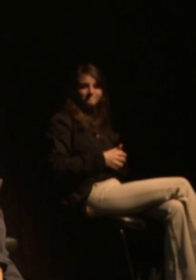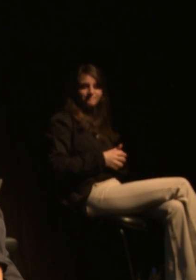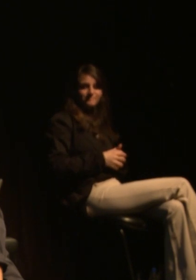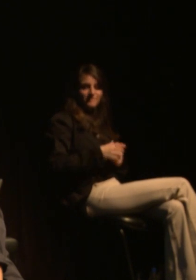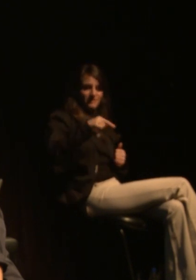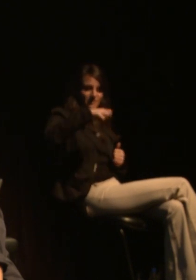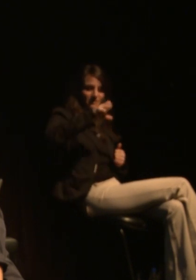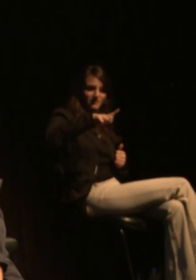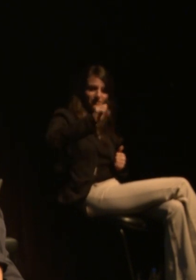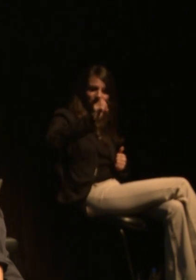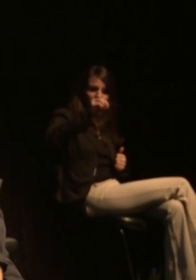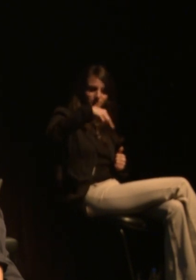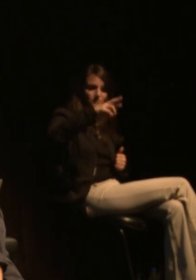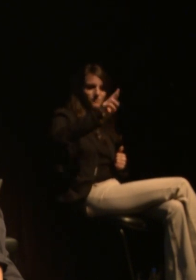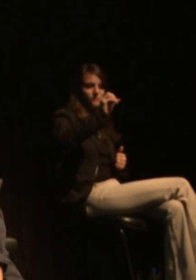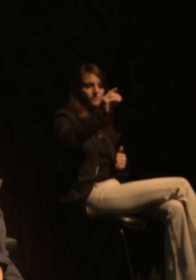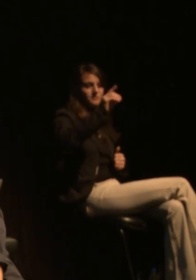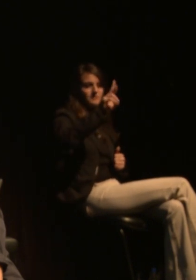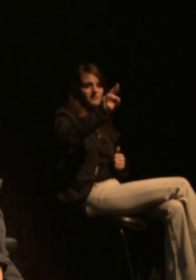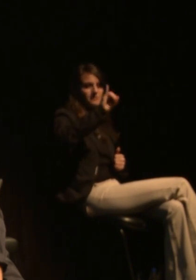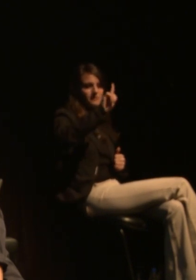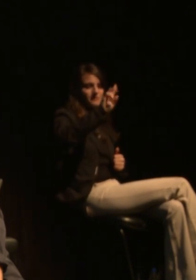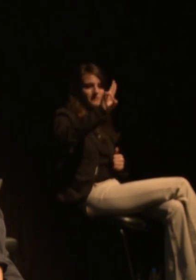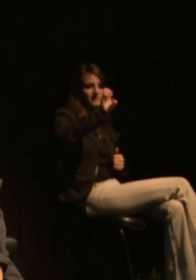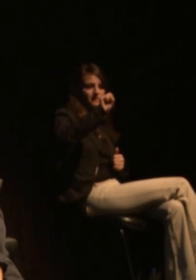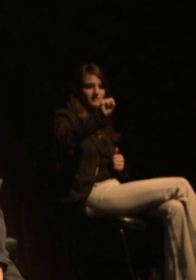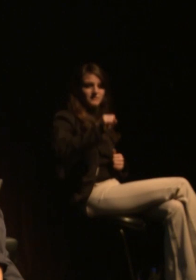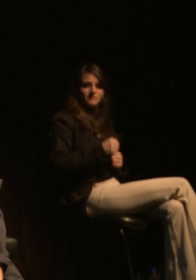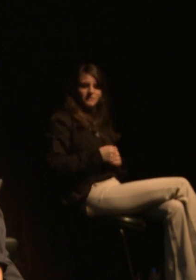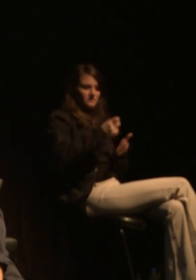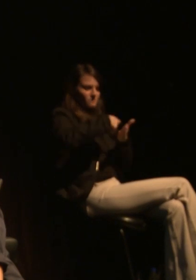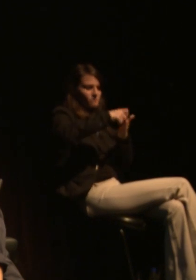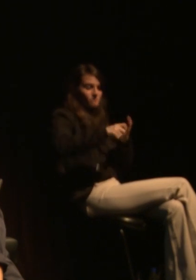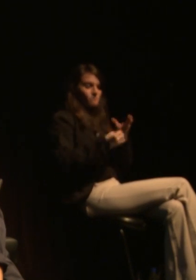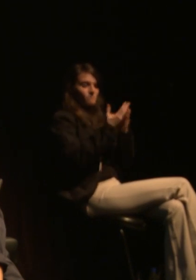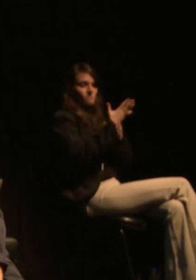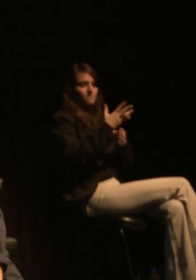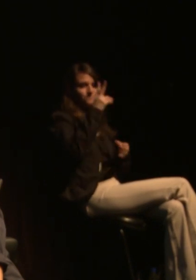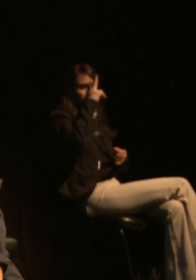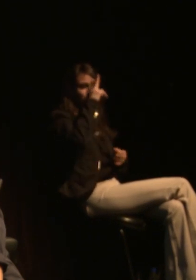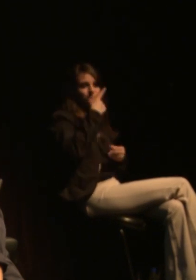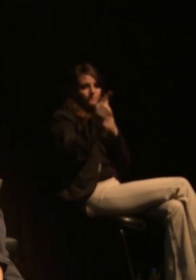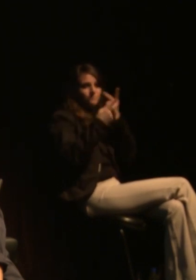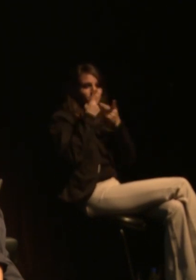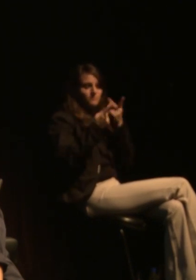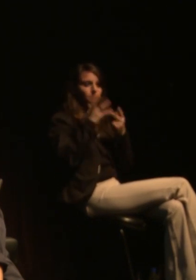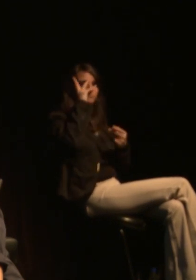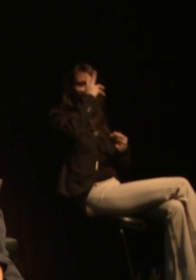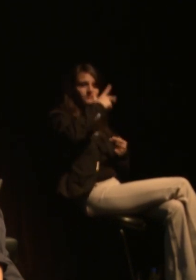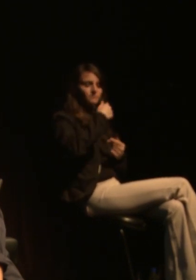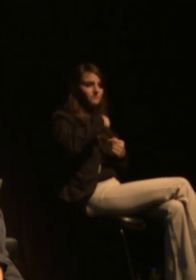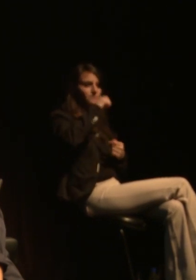os grandes escritores brasileiros passaram pela última hora. Stanislau Ponte